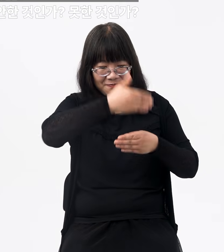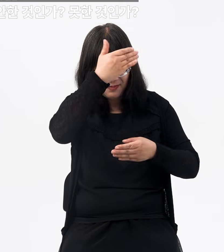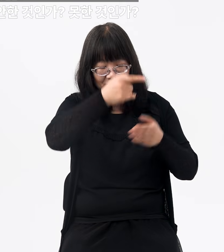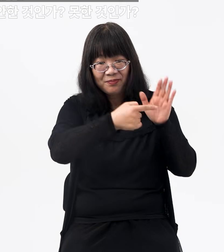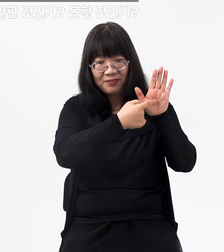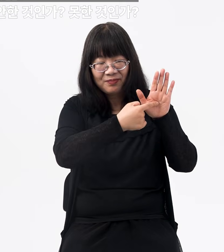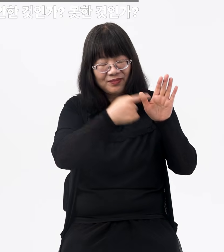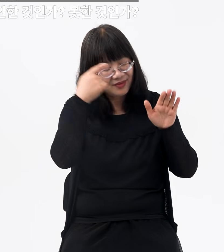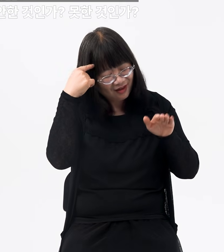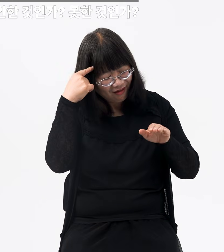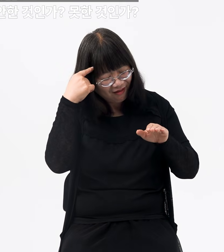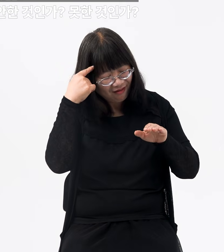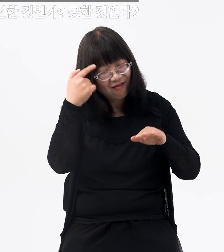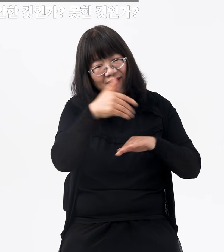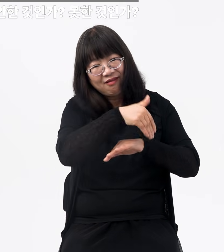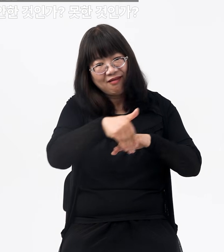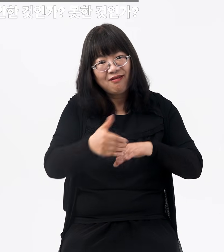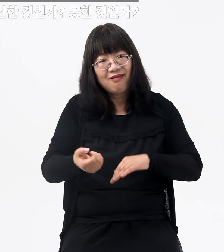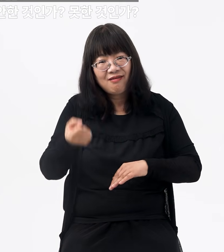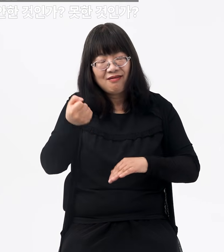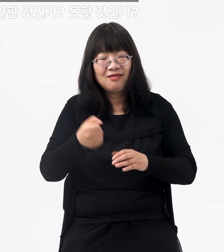개봉을 해야겠다는 생각을 한 겁니다.